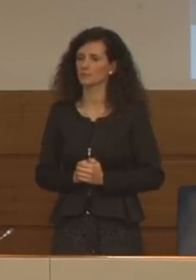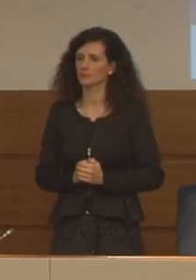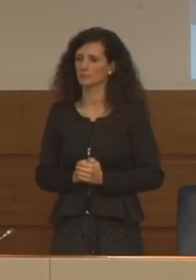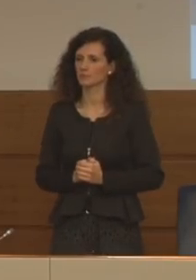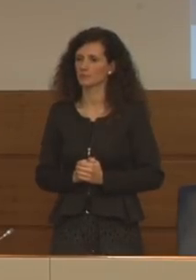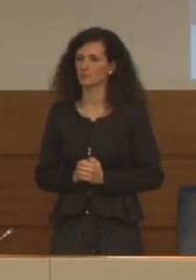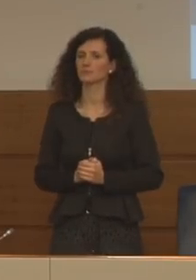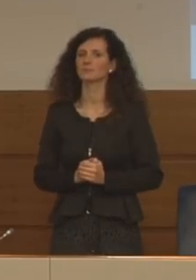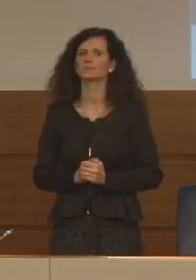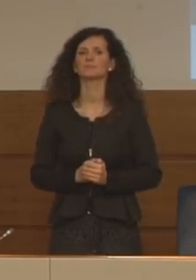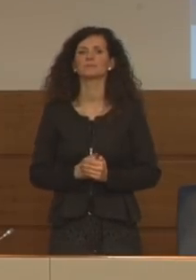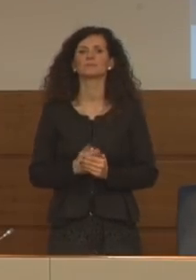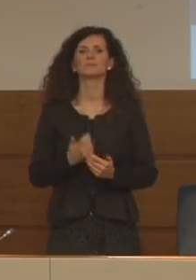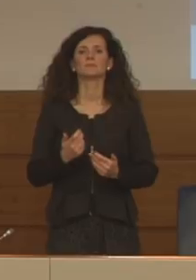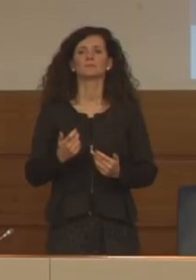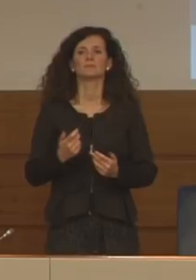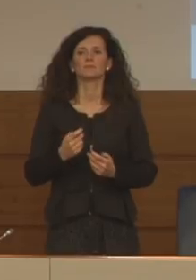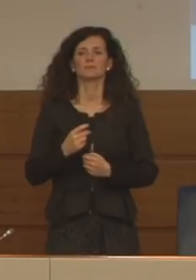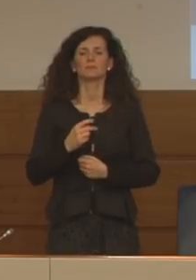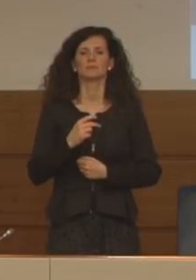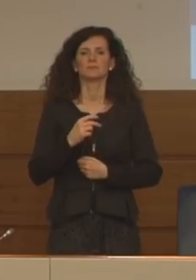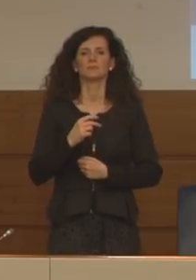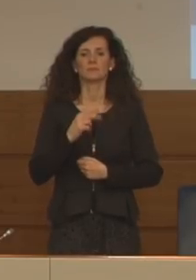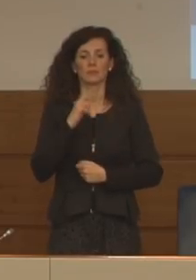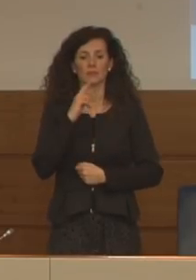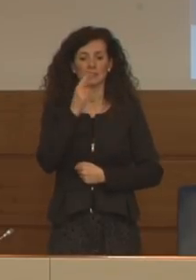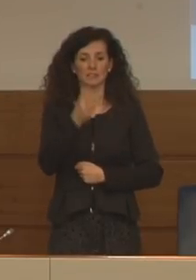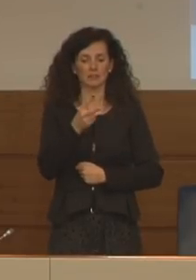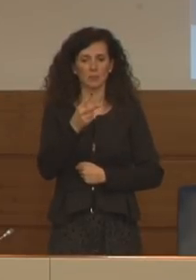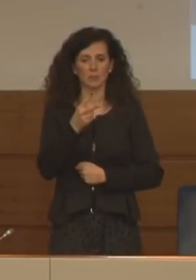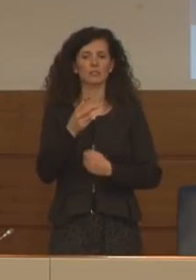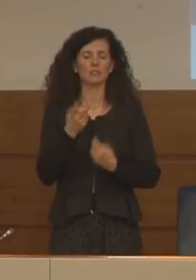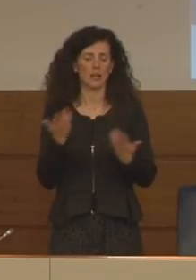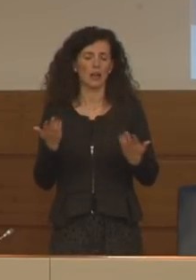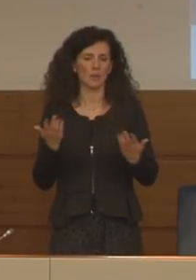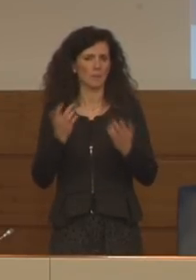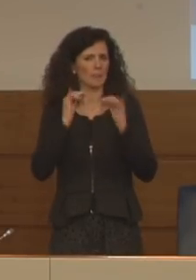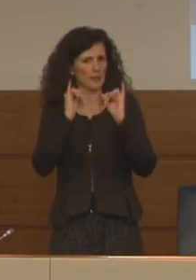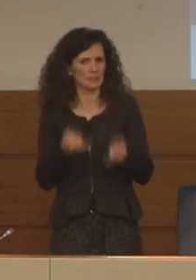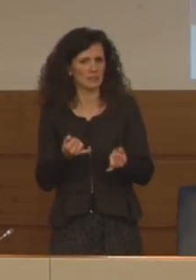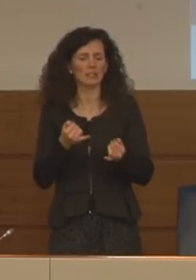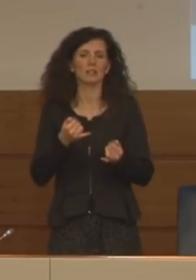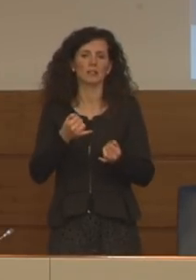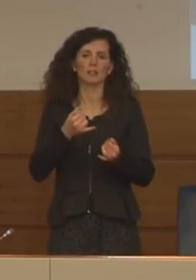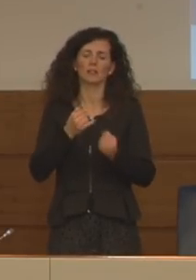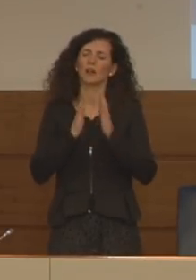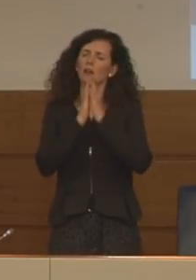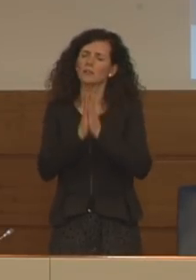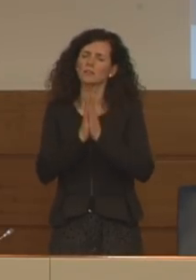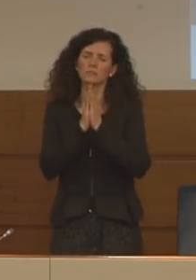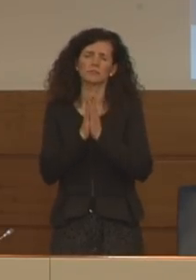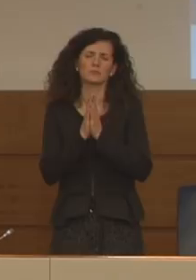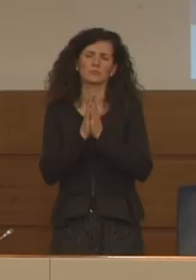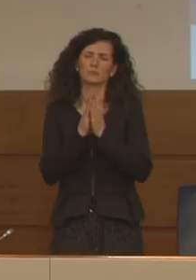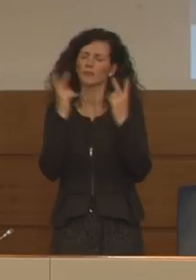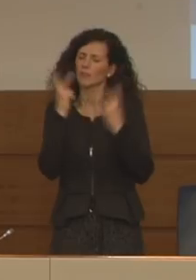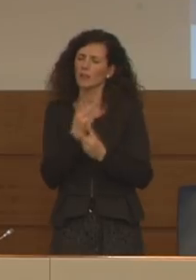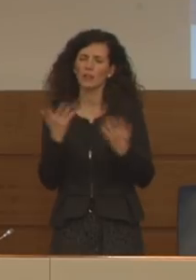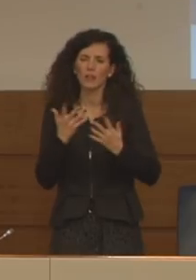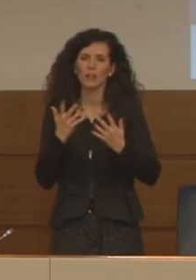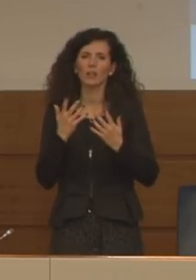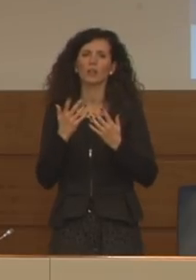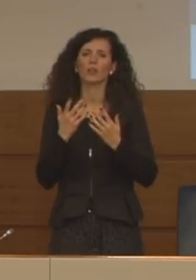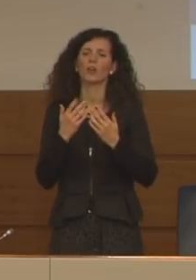è la risposta è ovviamente è ovviamente sì la raccomandazione forte ed intraprendere